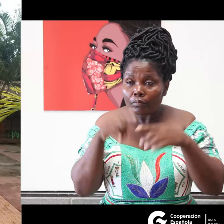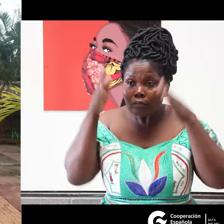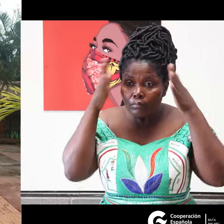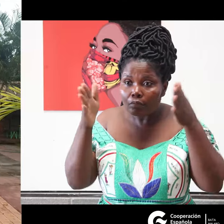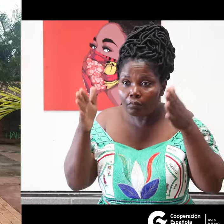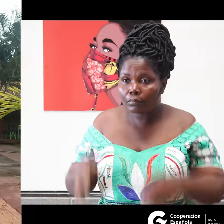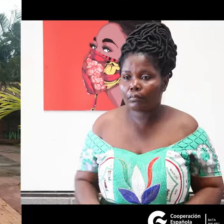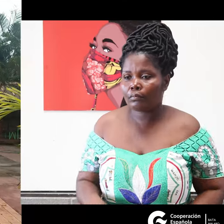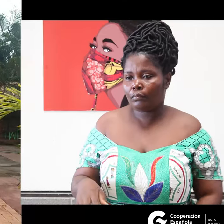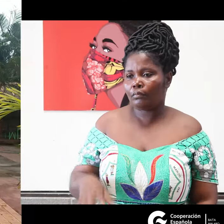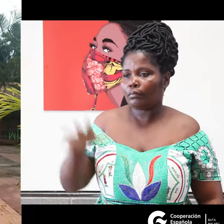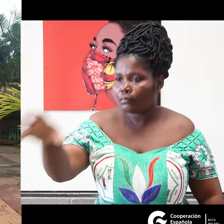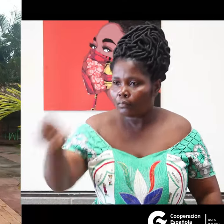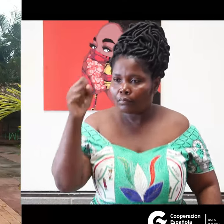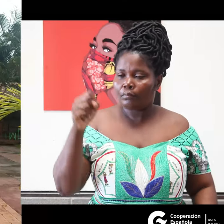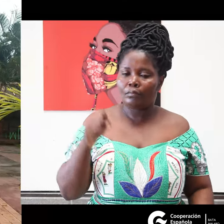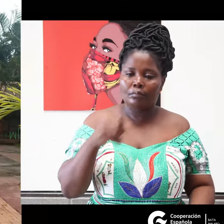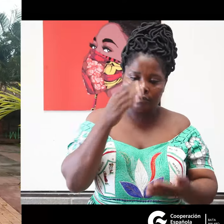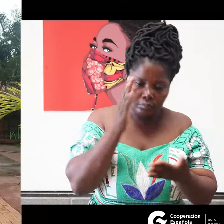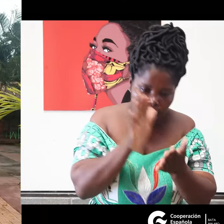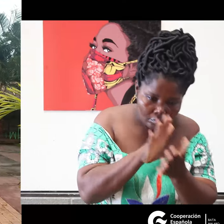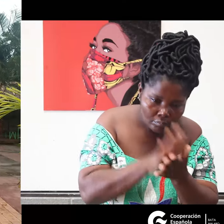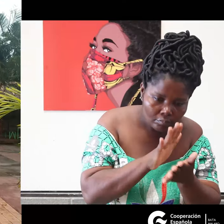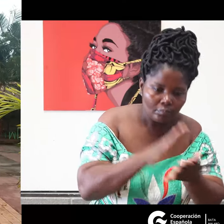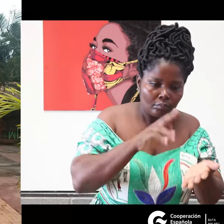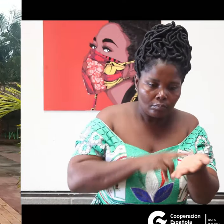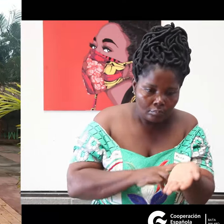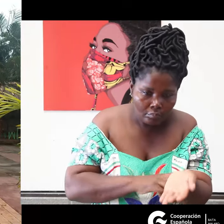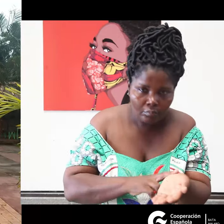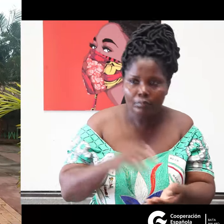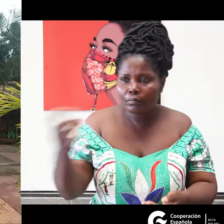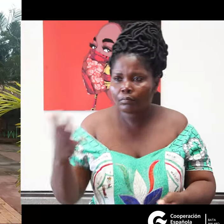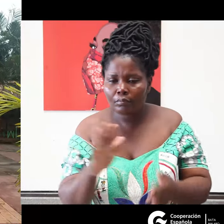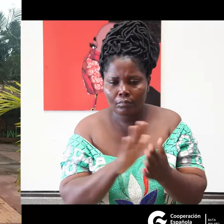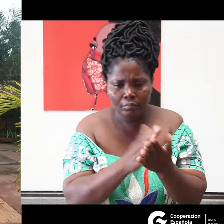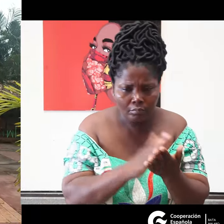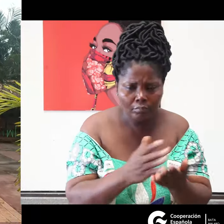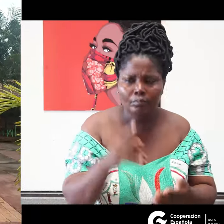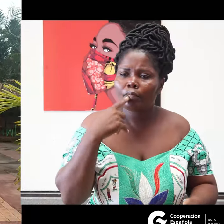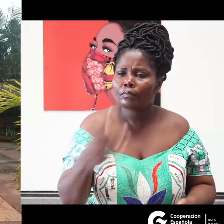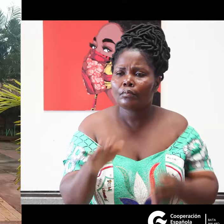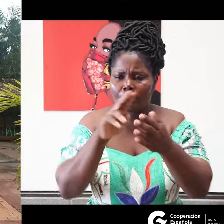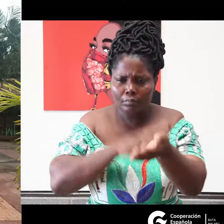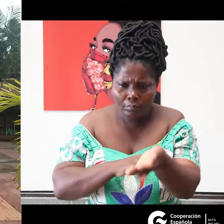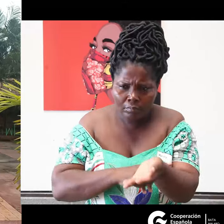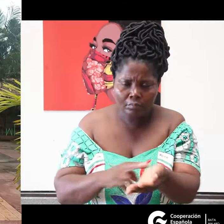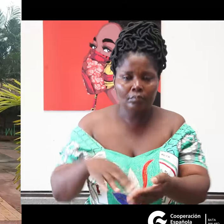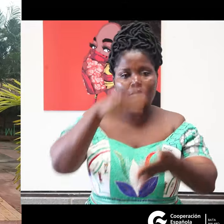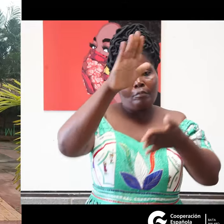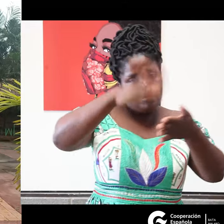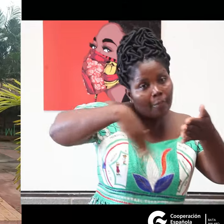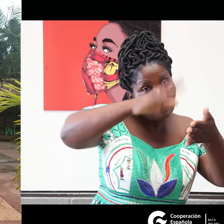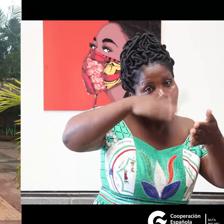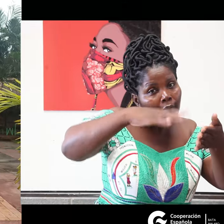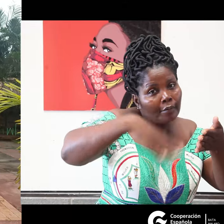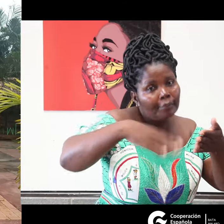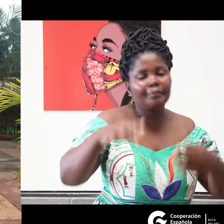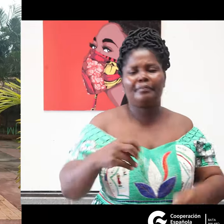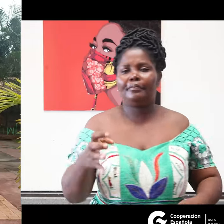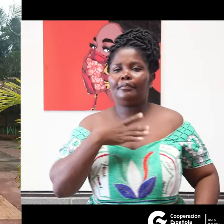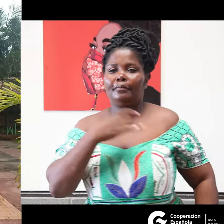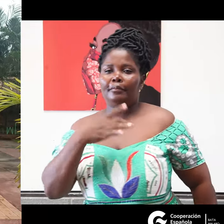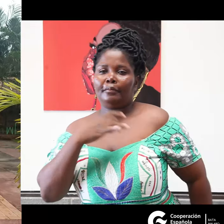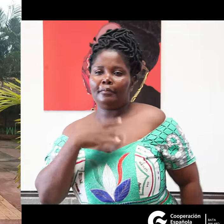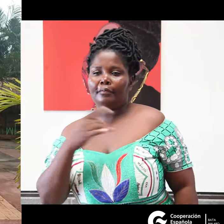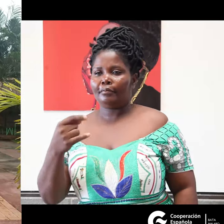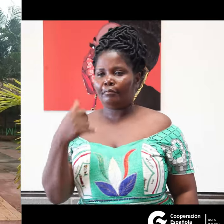listos, cojan algún papel negro, alguna cartulina negra, y pinten lo que se les